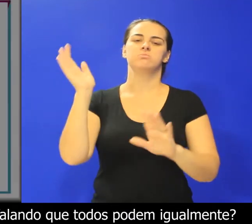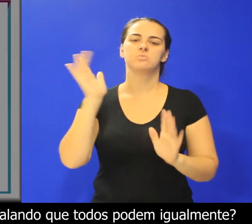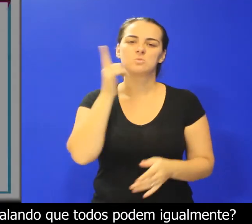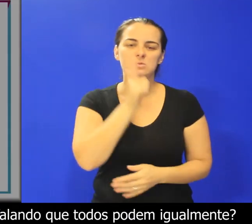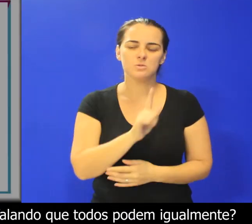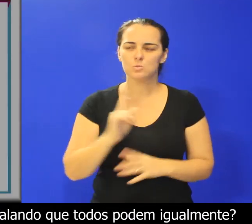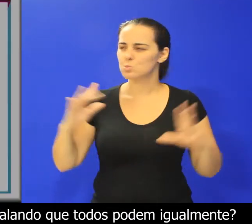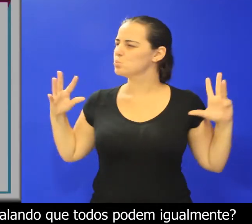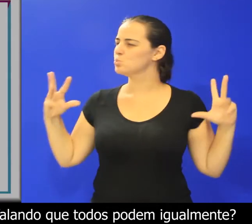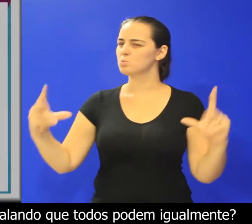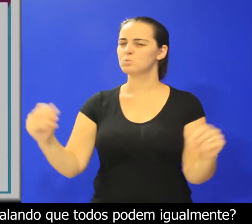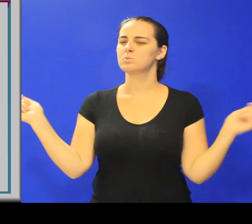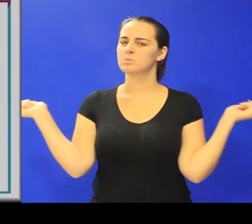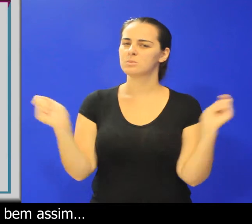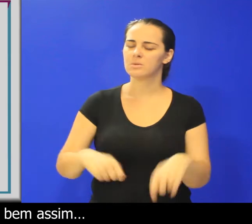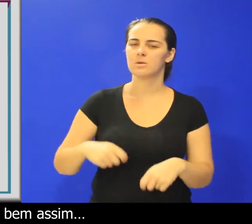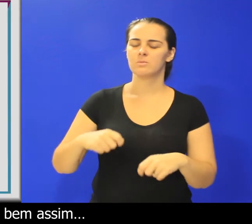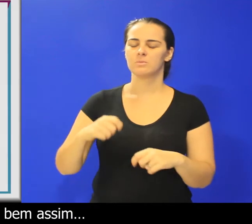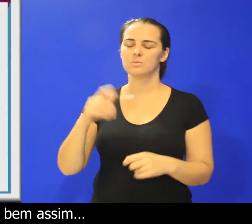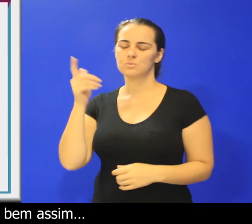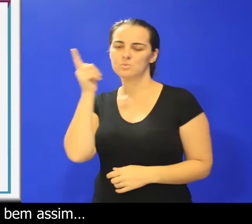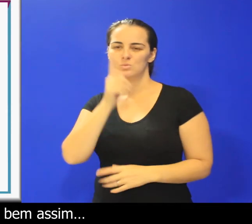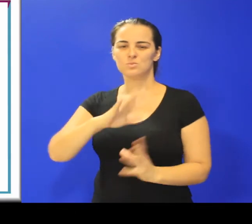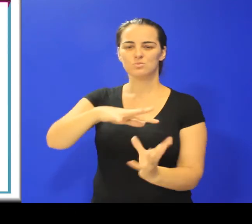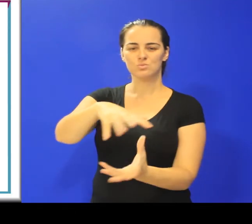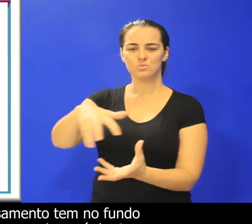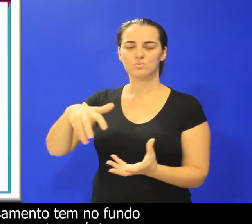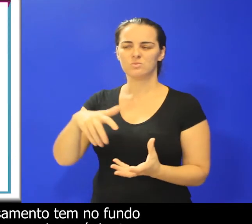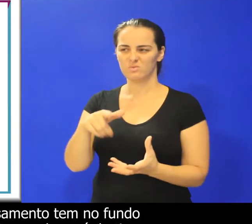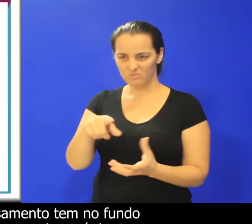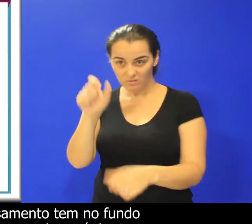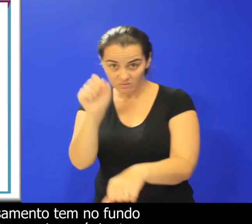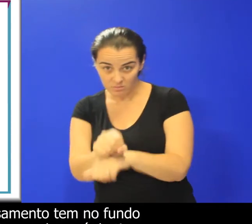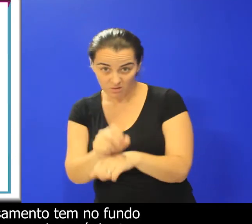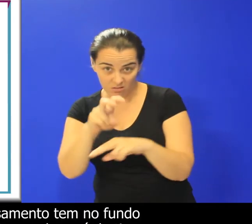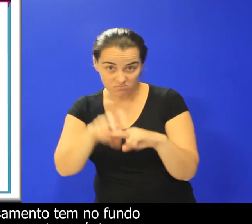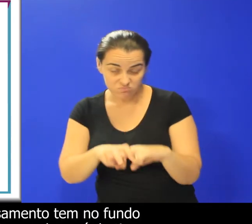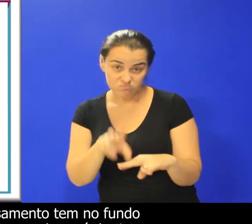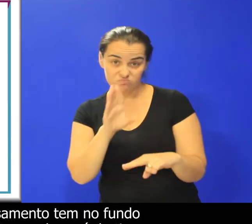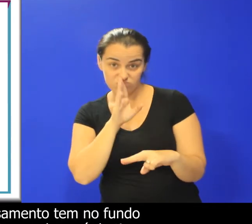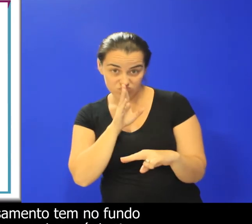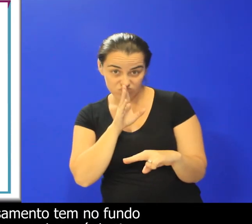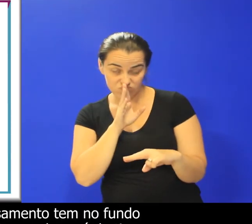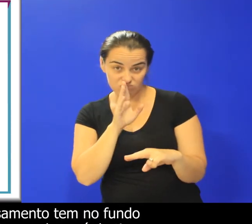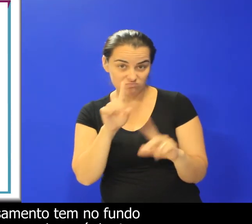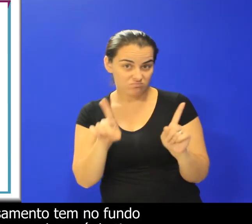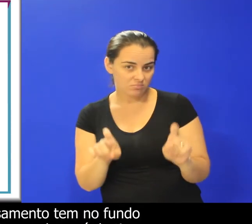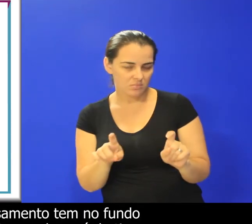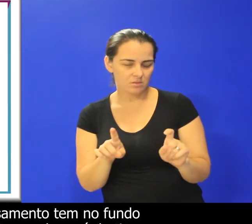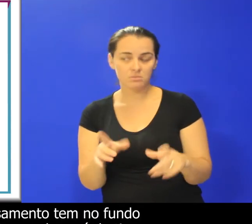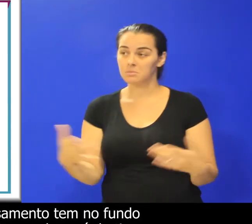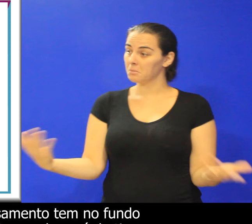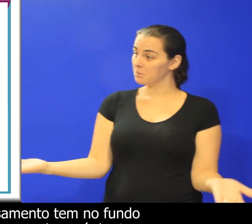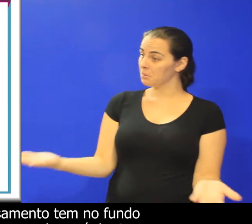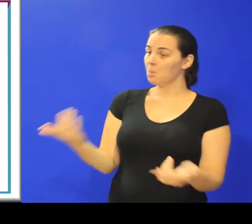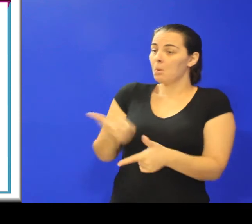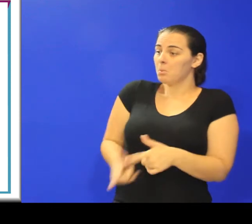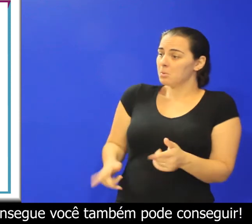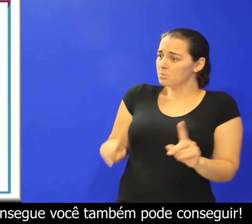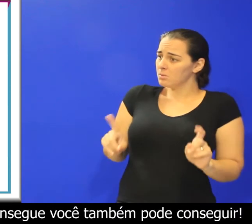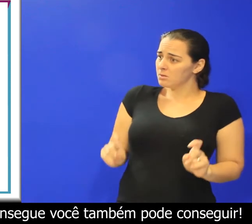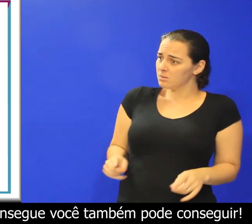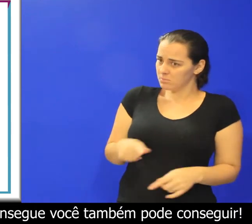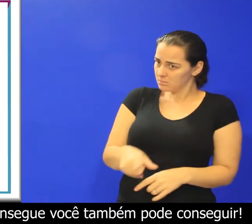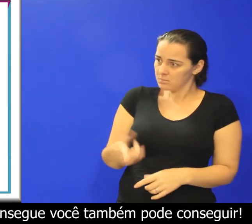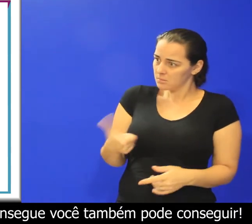deficiência, falando que todos podem igualmente? Não, não é bem assim. Esse tipo de pensamento tem no fundo uma mensagem de moral que é do tipo: